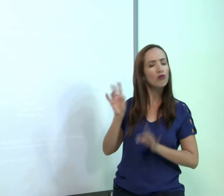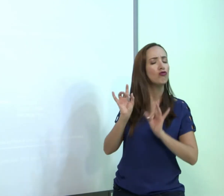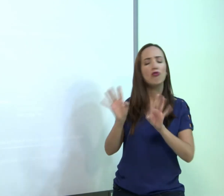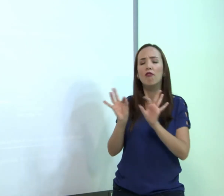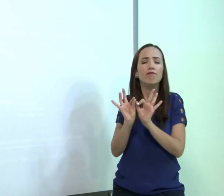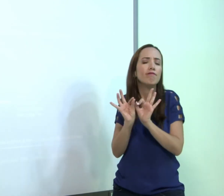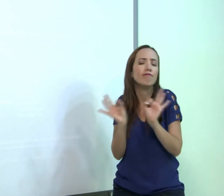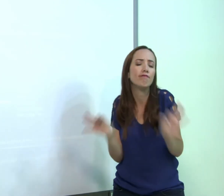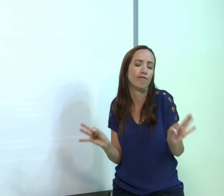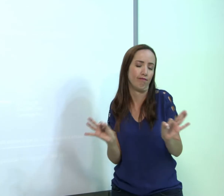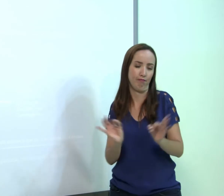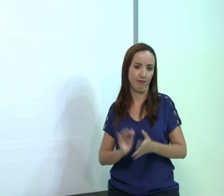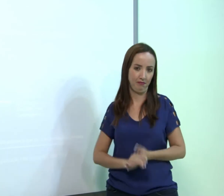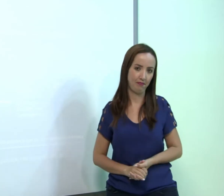Viram? É simples.